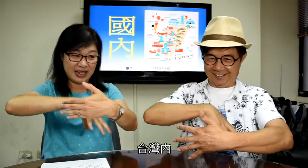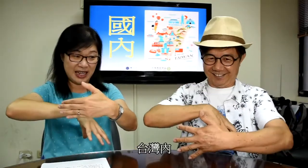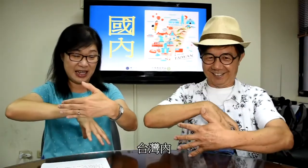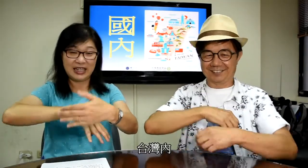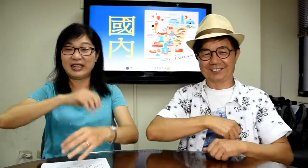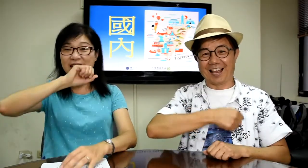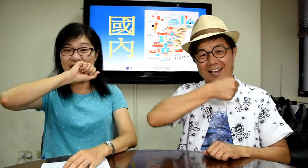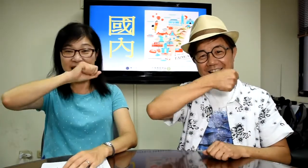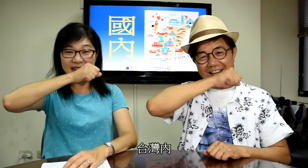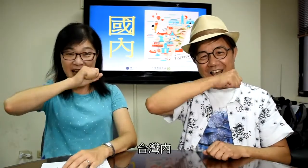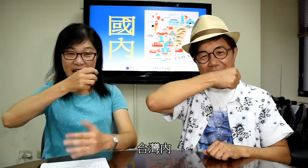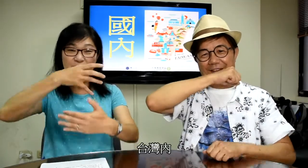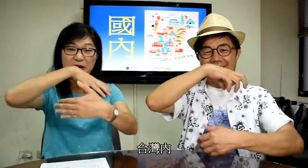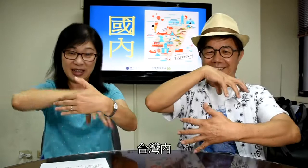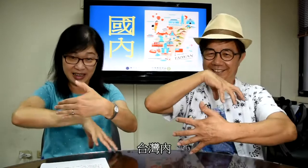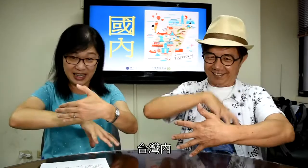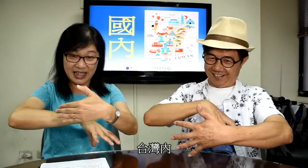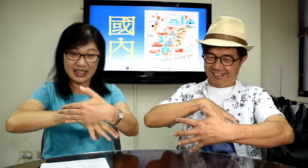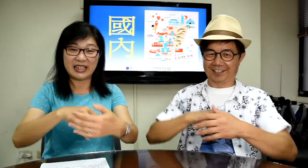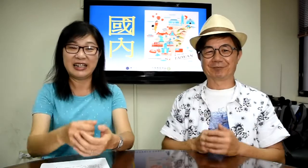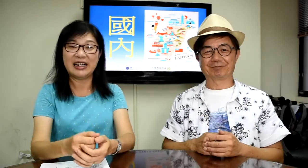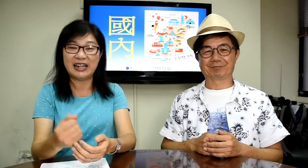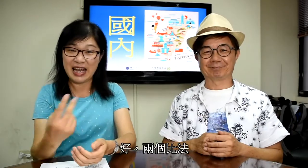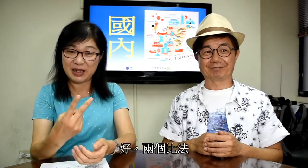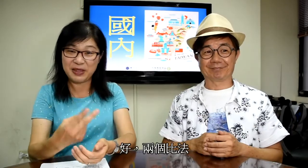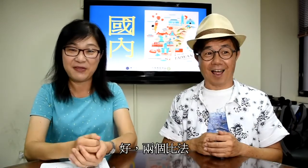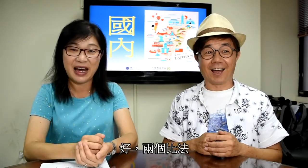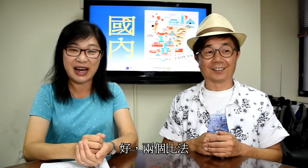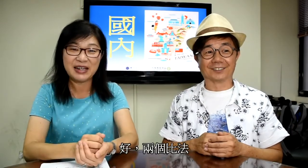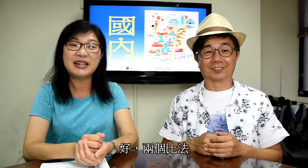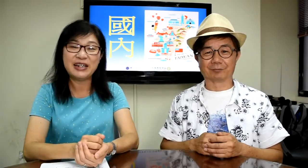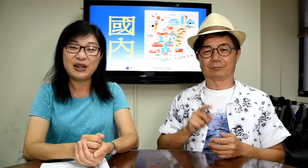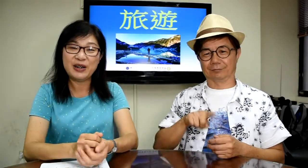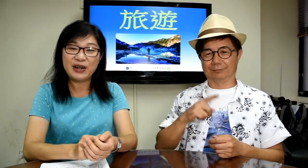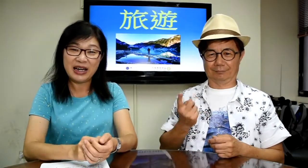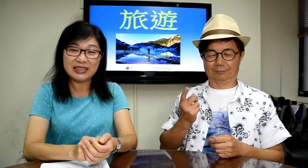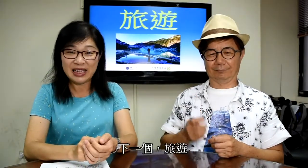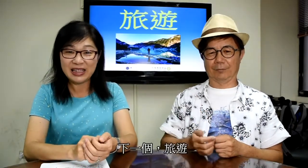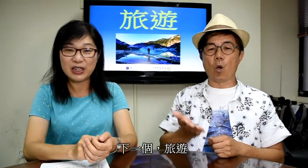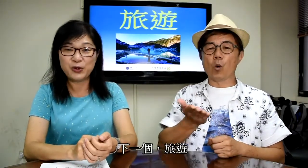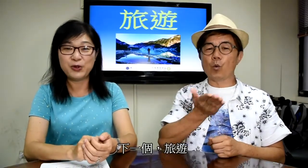内，台湾内，两个笔法。下一个旅